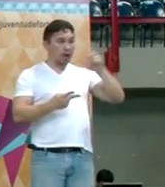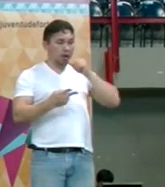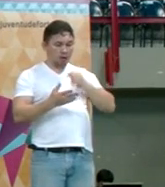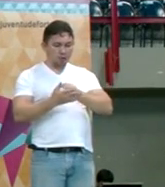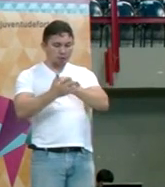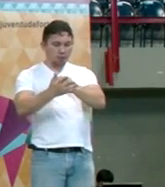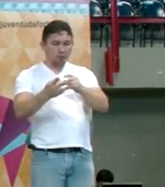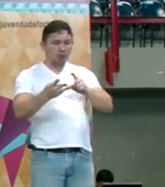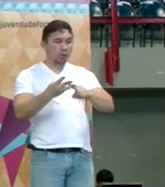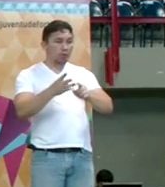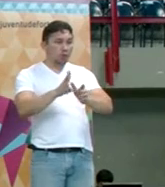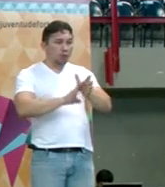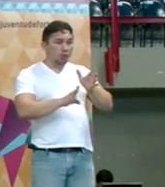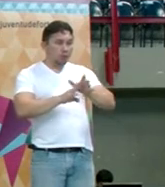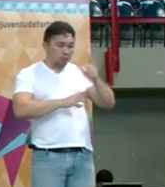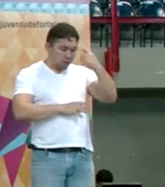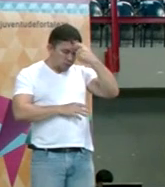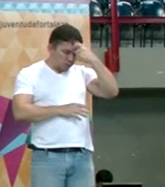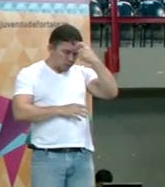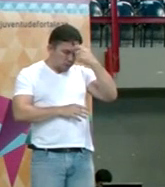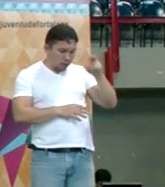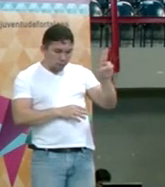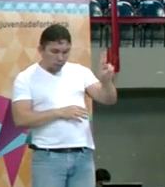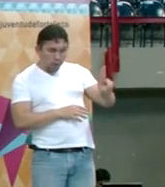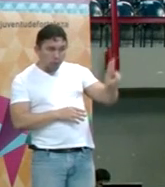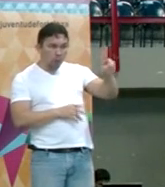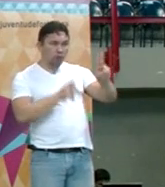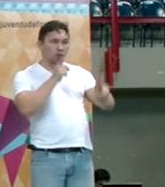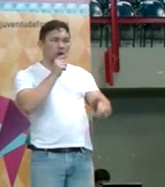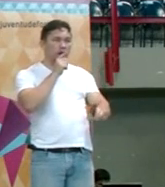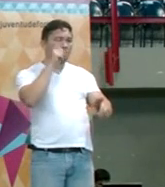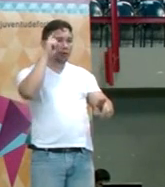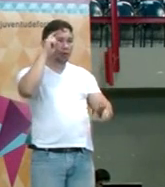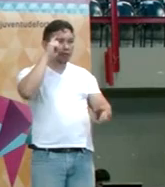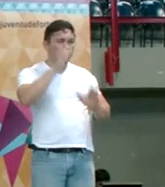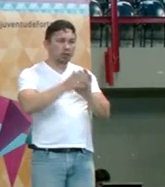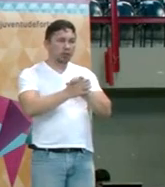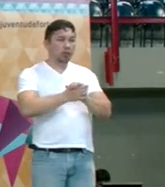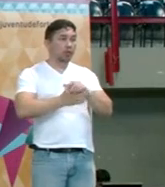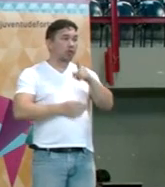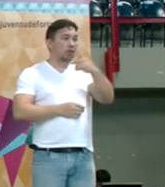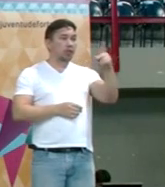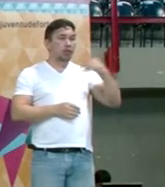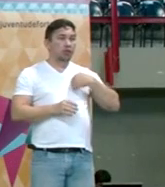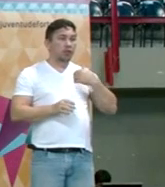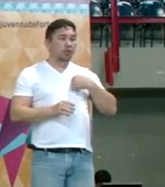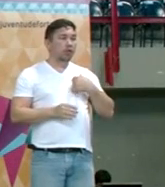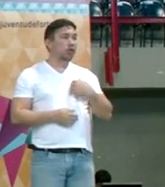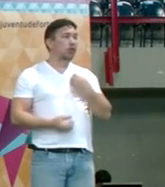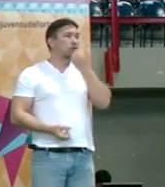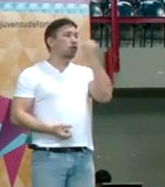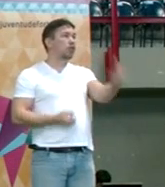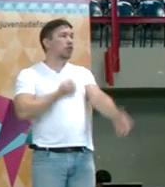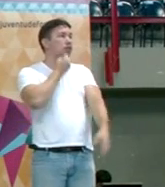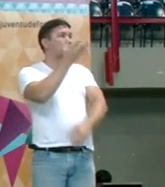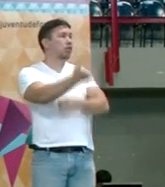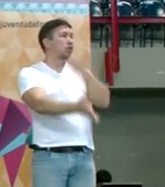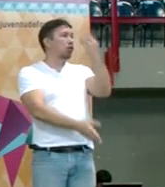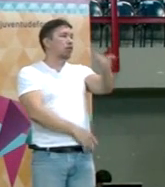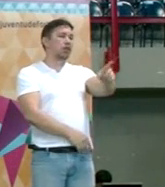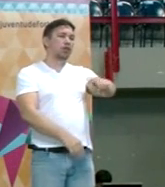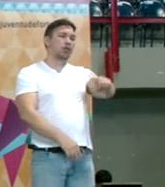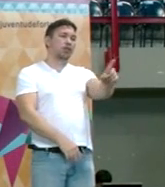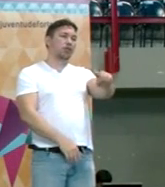e conscientização na sua forma de uso. Não fique só expondo coisas que o leitor